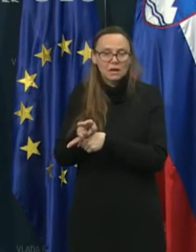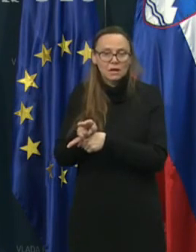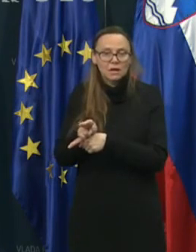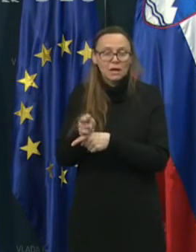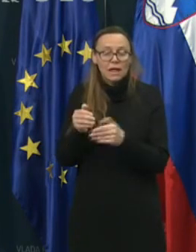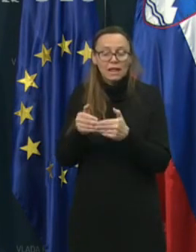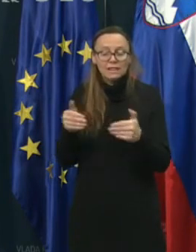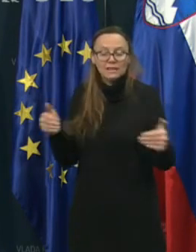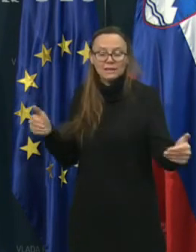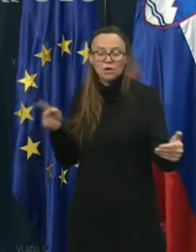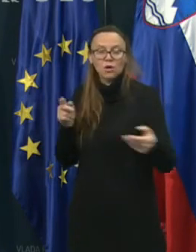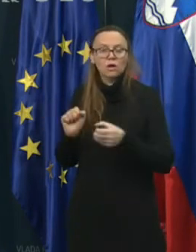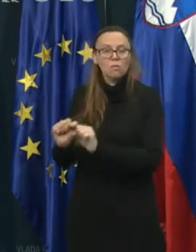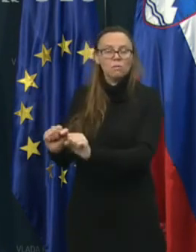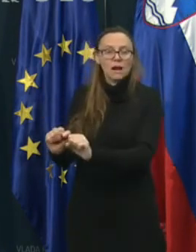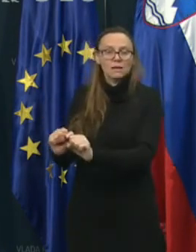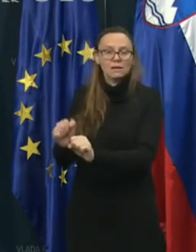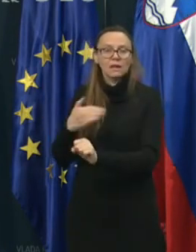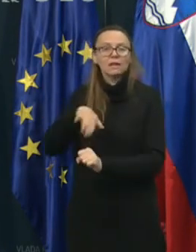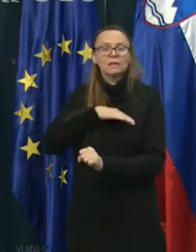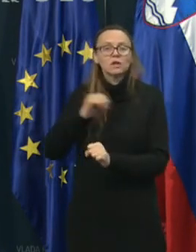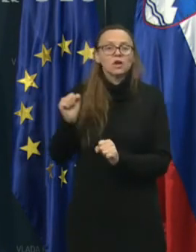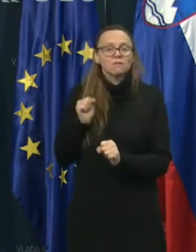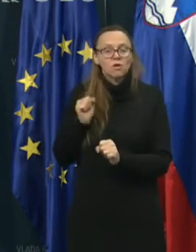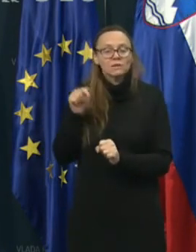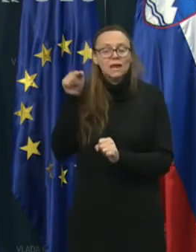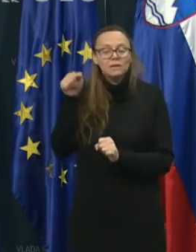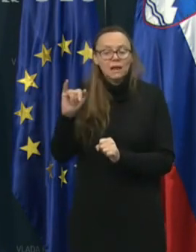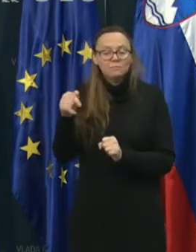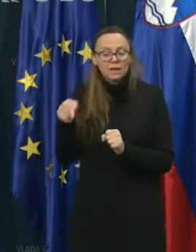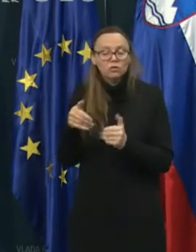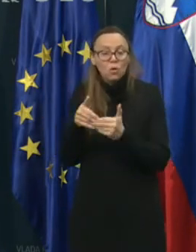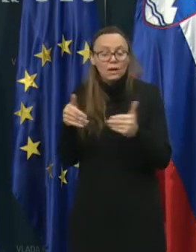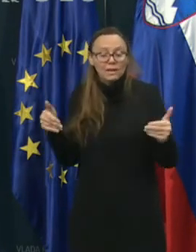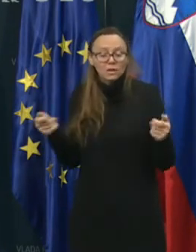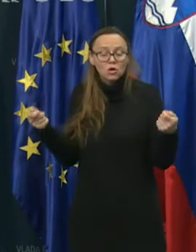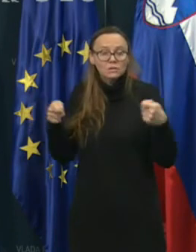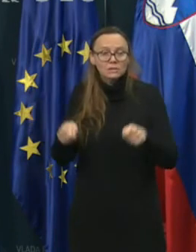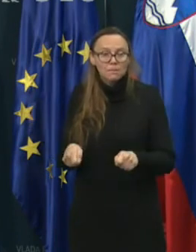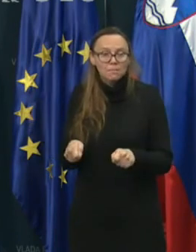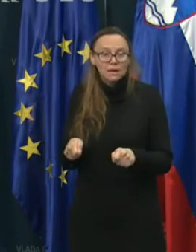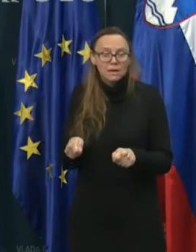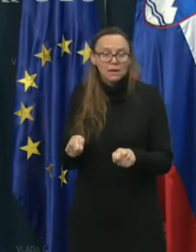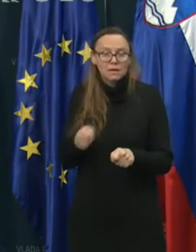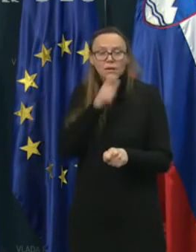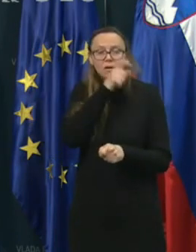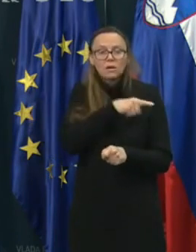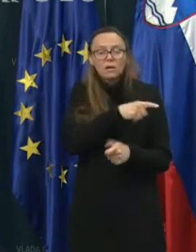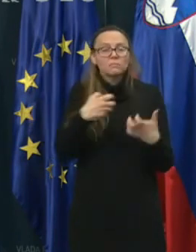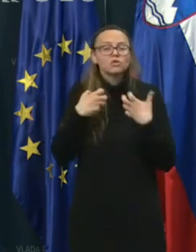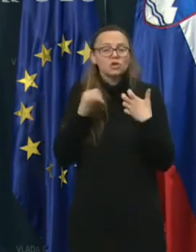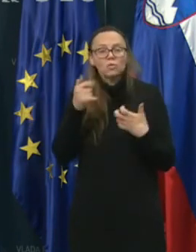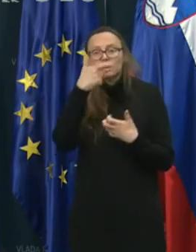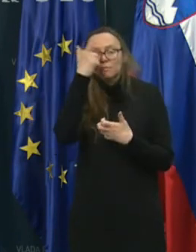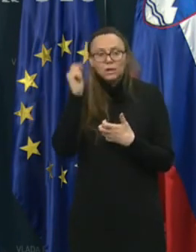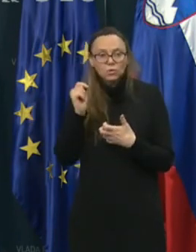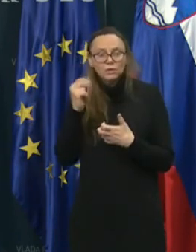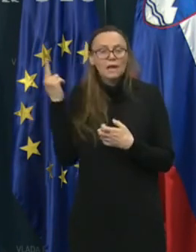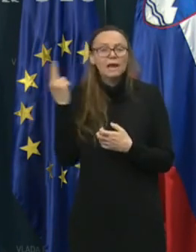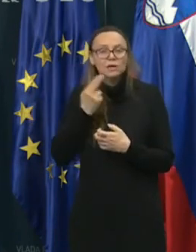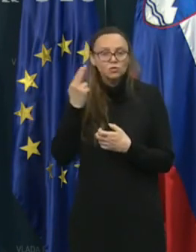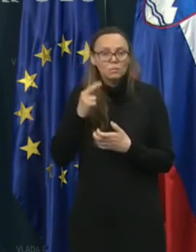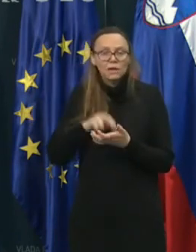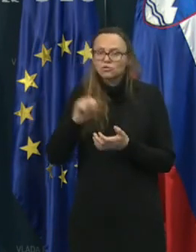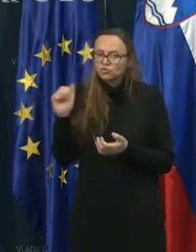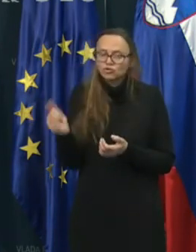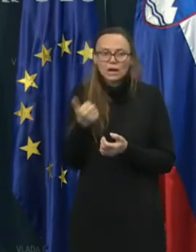linijo, ki jo brani. In naša vojska je tam, da to linijo zapre. In jaz bi želel, da bi ljudje vendarle razumeli še